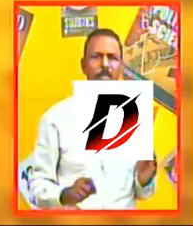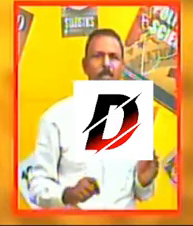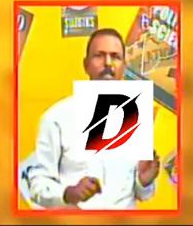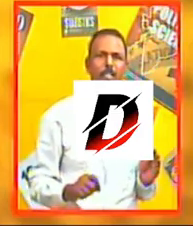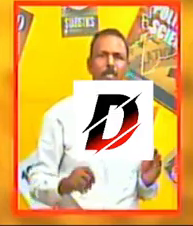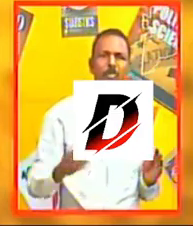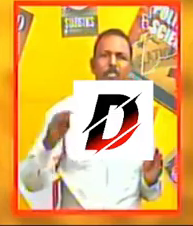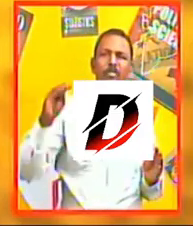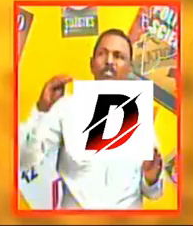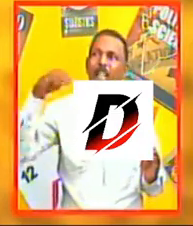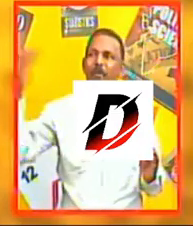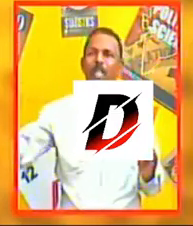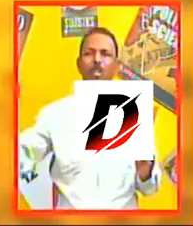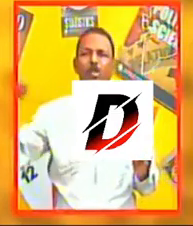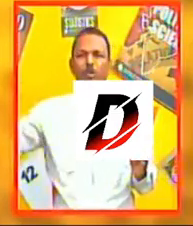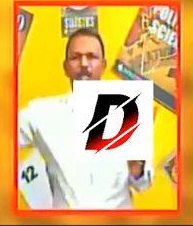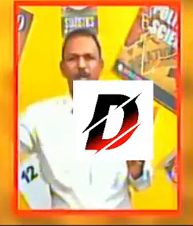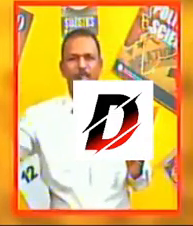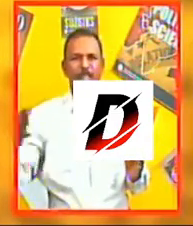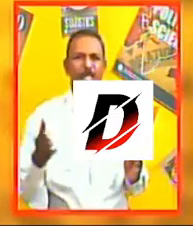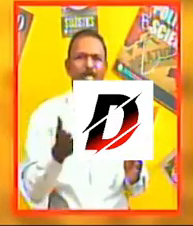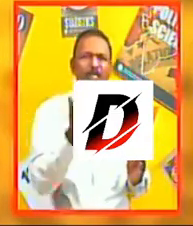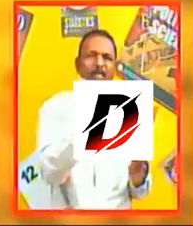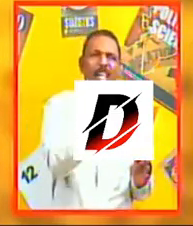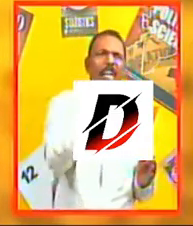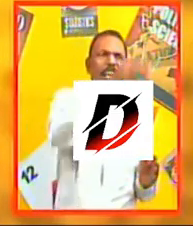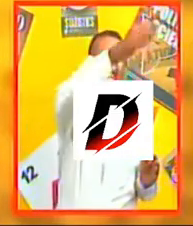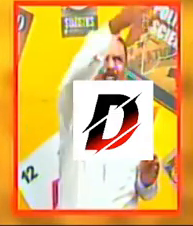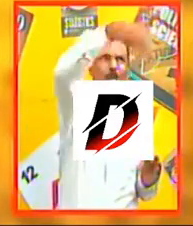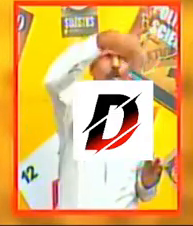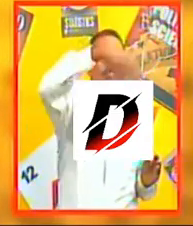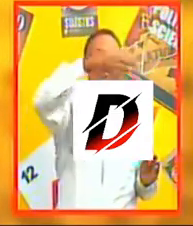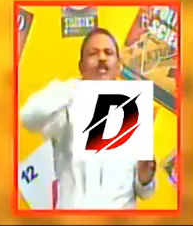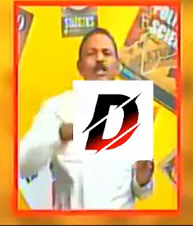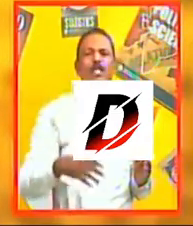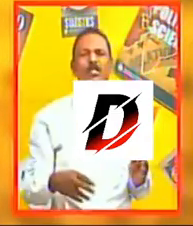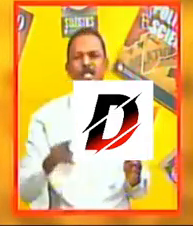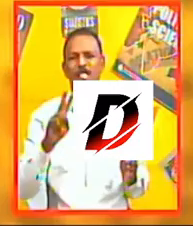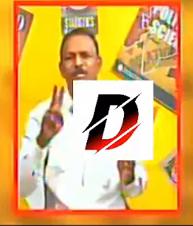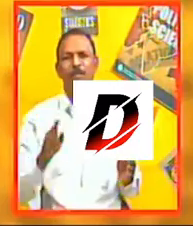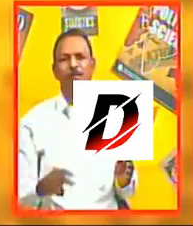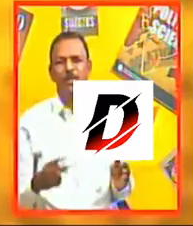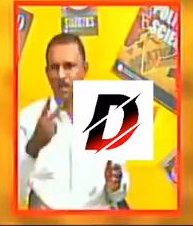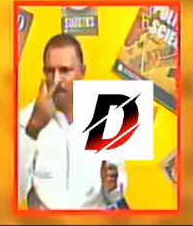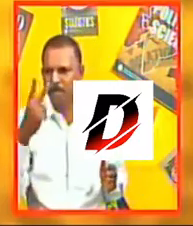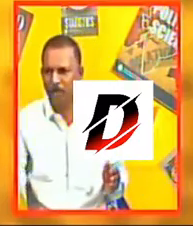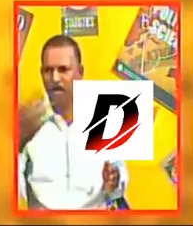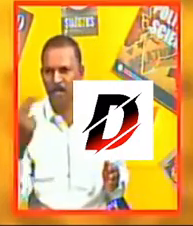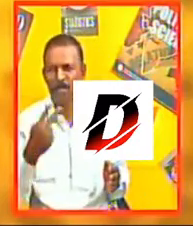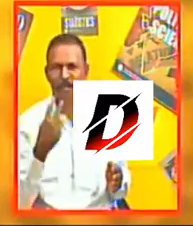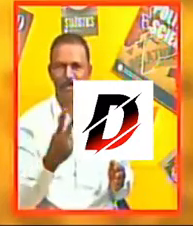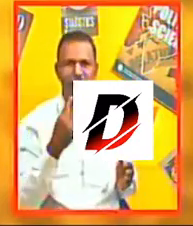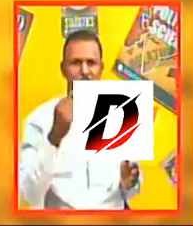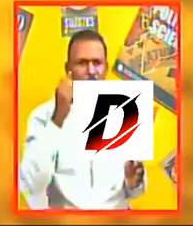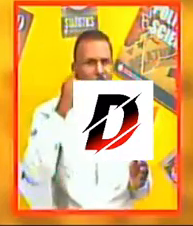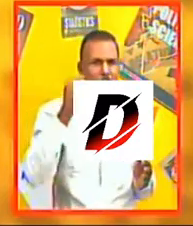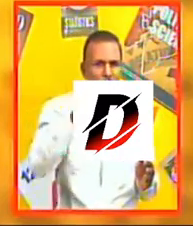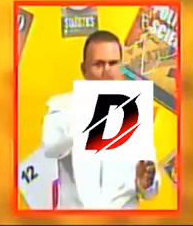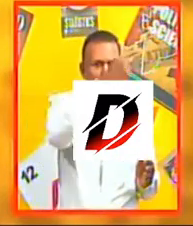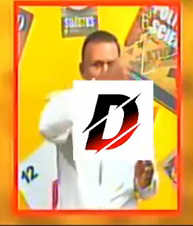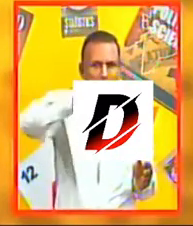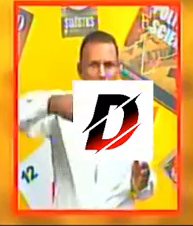தம்பி. நம்ம தென்மேற்கு பருவக்காற்று வடகிழக்கு பருவக்காற்றில் வரும், காற்று மோது பக்கம், காற்று மோதாவது பக்கம். நல்லா என்ன தம்பி, நல்லா என்ன பாருங்க, இங்கே